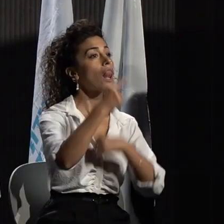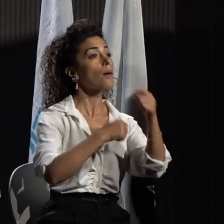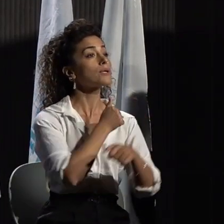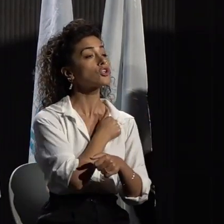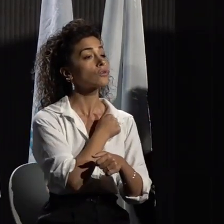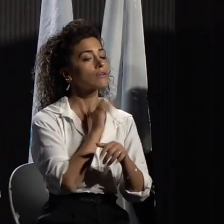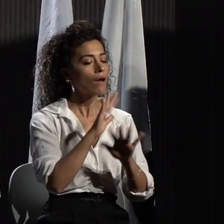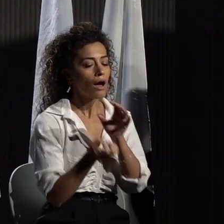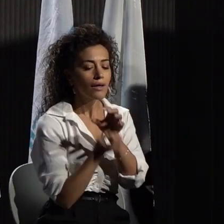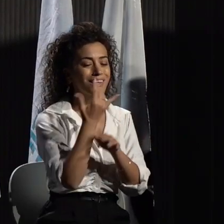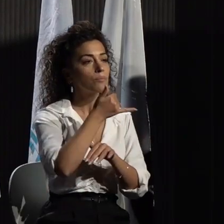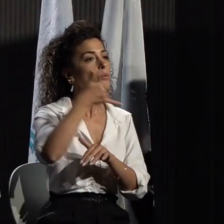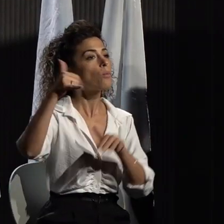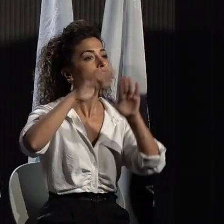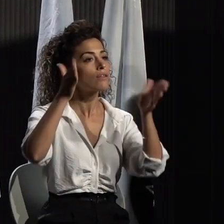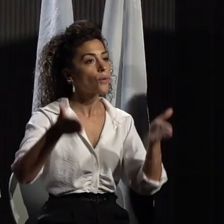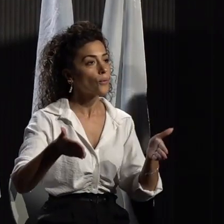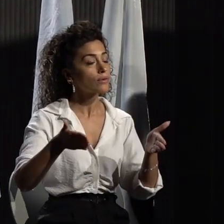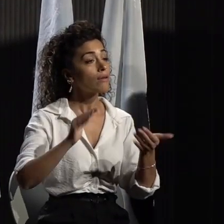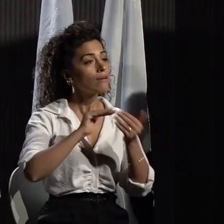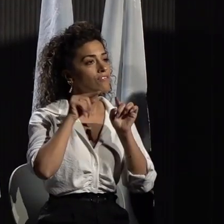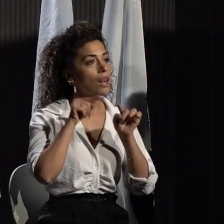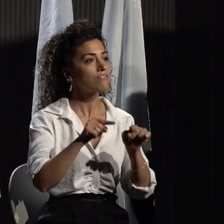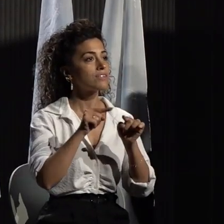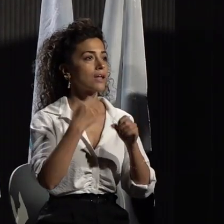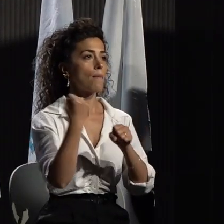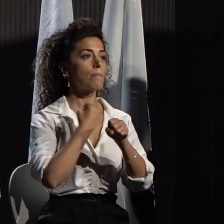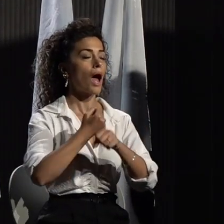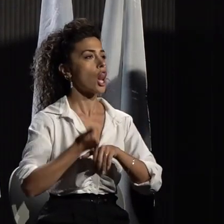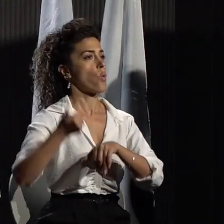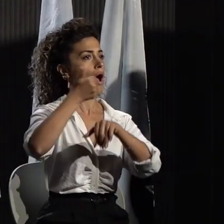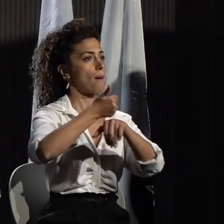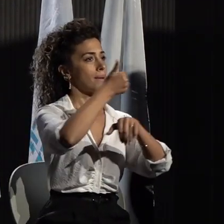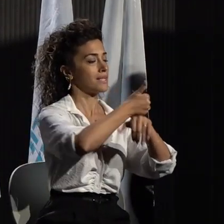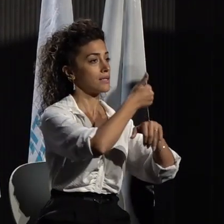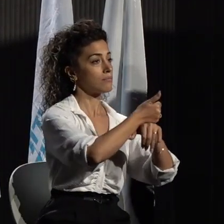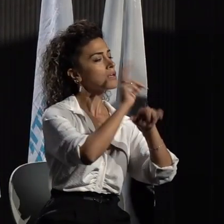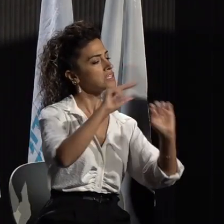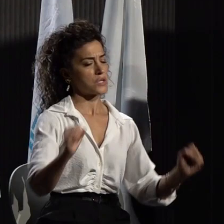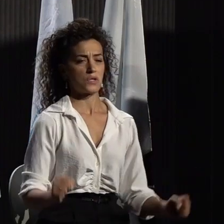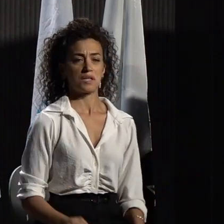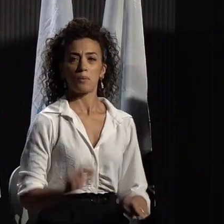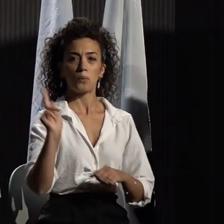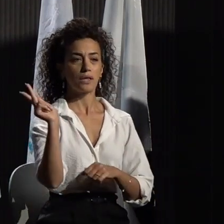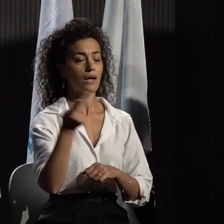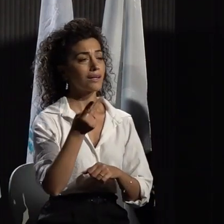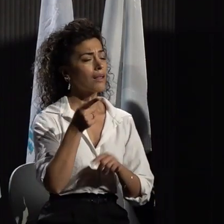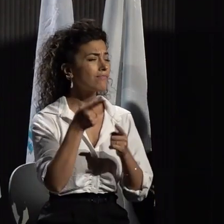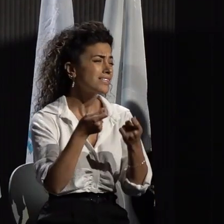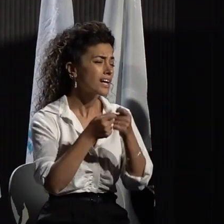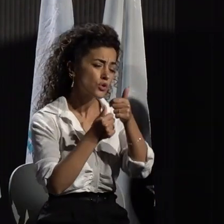מוסדותיה ולאורה פעלו ראשיה סמכות הקהילה הקיפה את כל תחומי